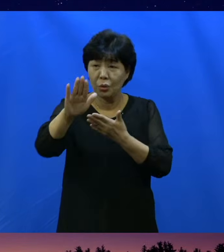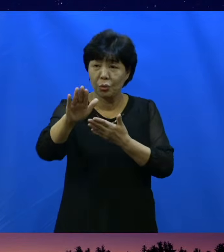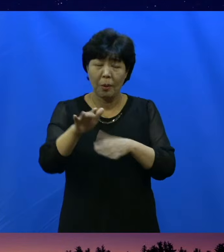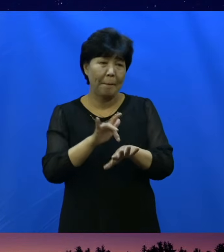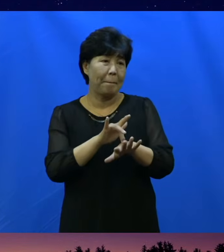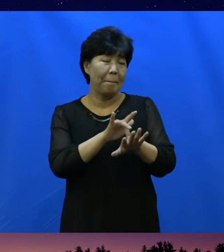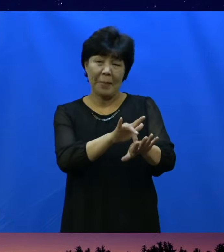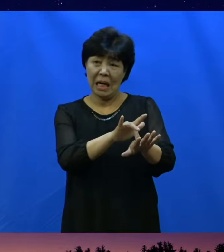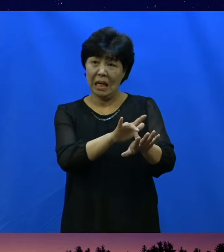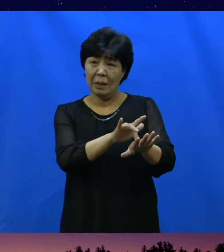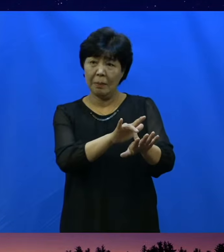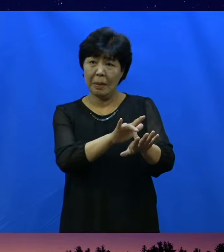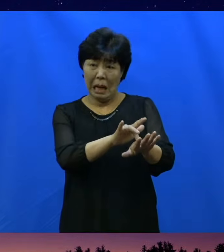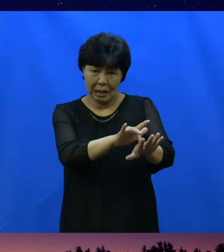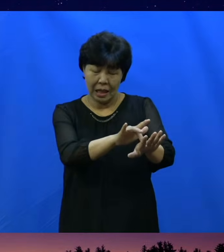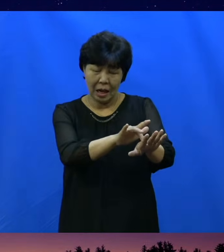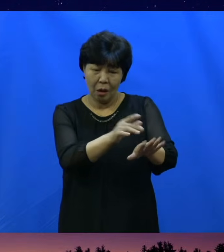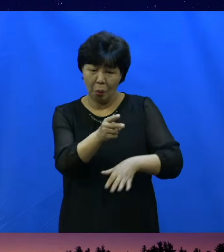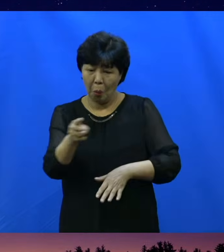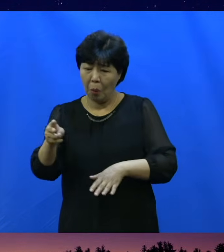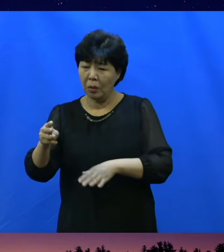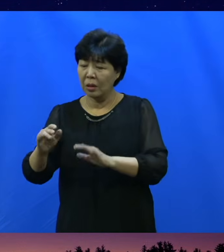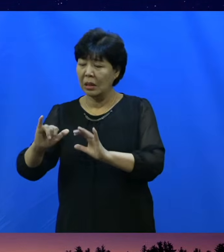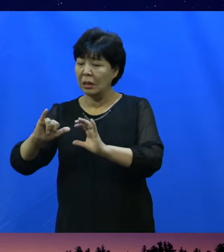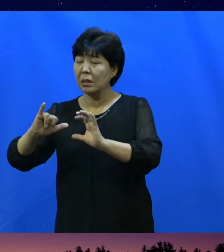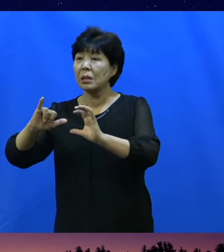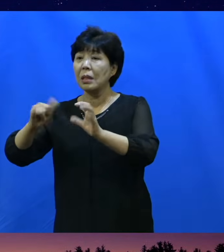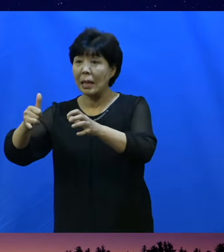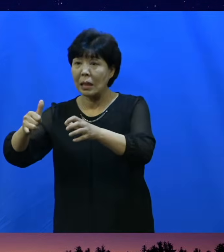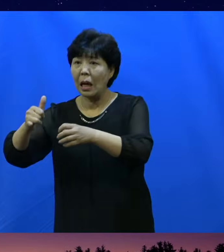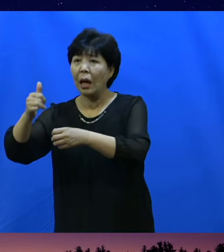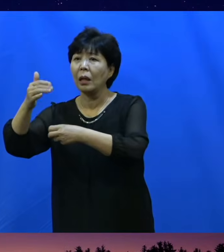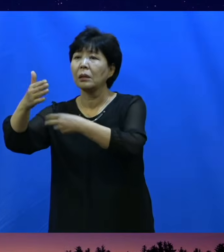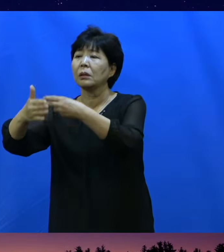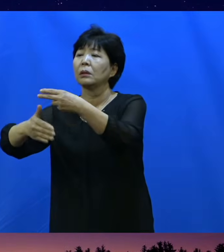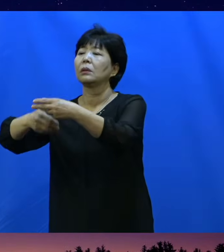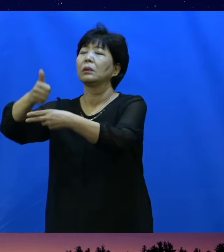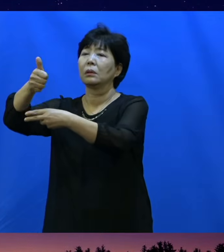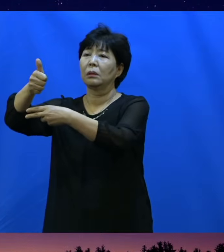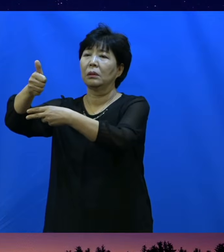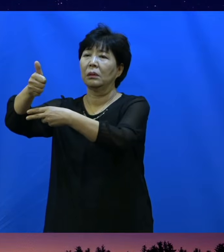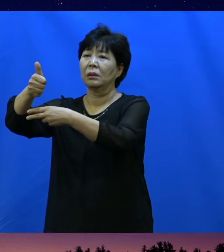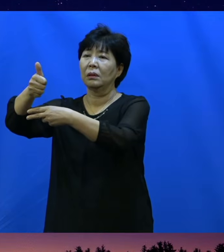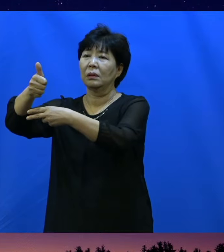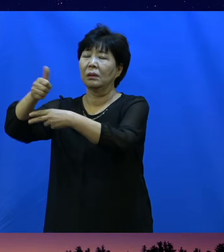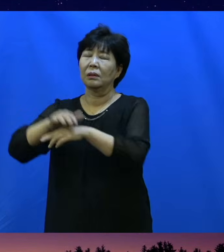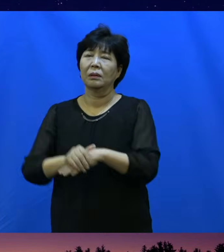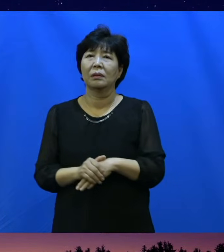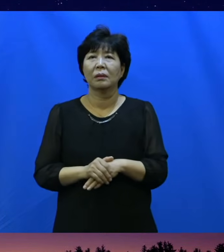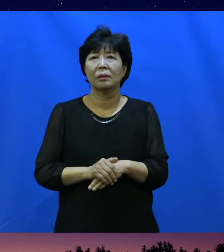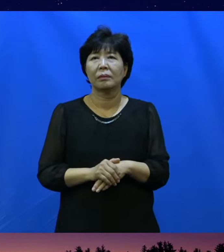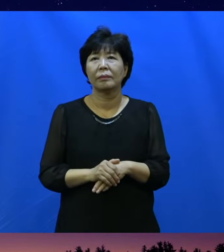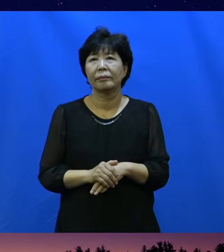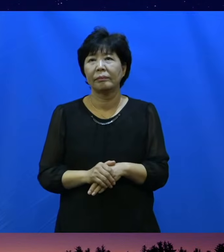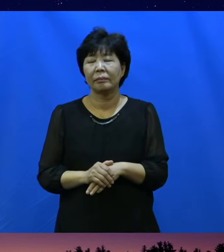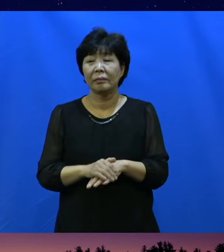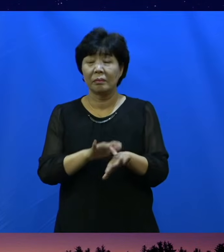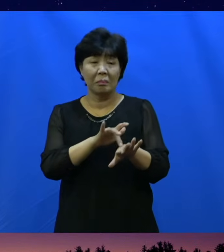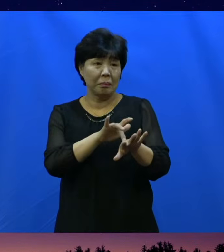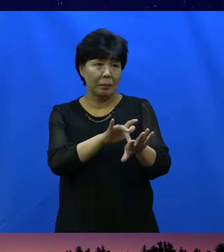이 세상의 신이 되어 있는 거죠. 이 세상을 통치하는 이 권세자가 누구예요? 마귀.